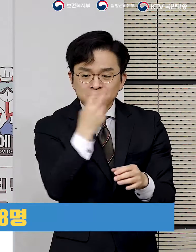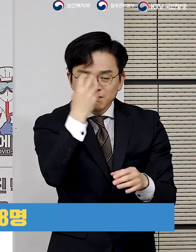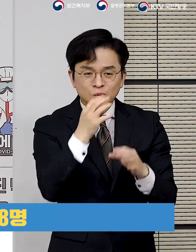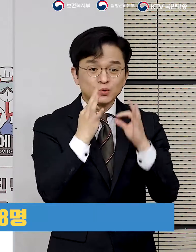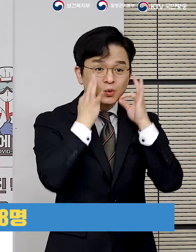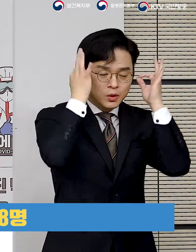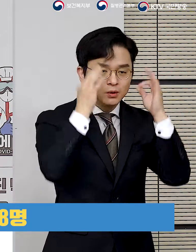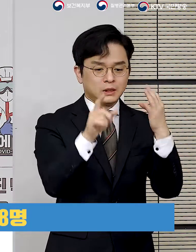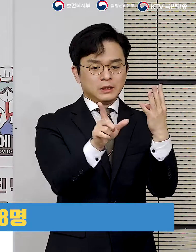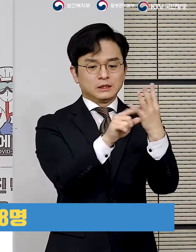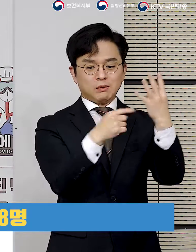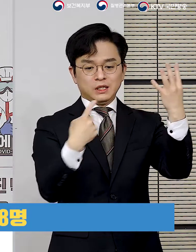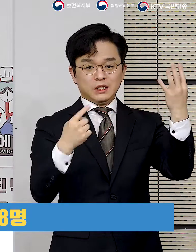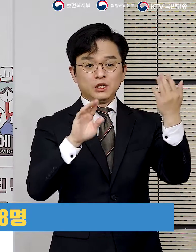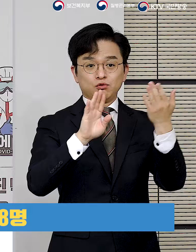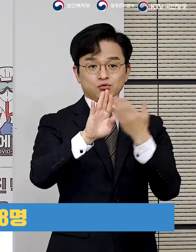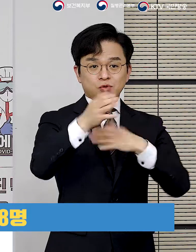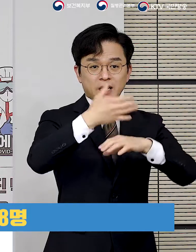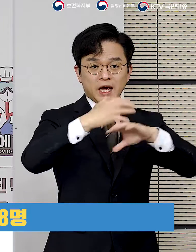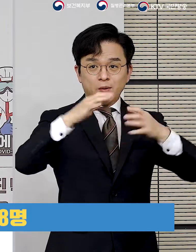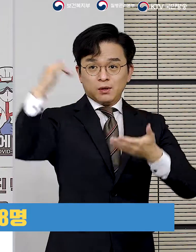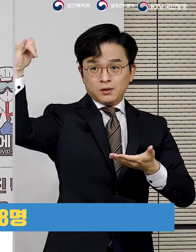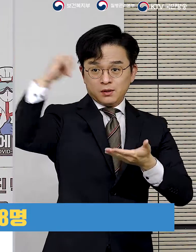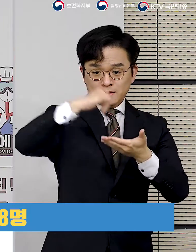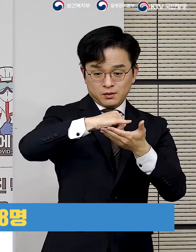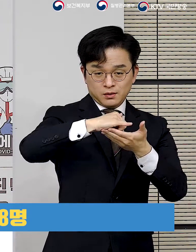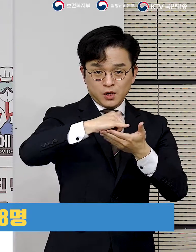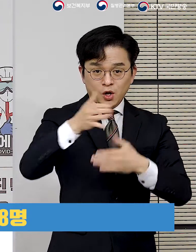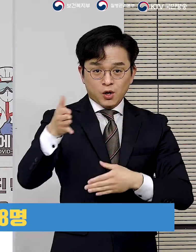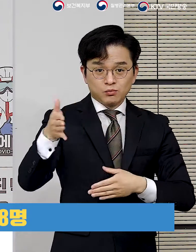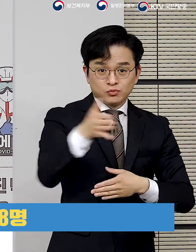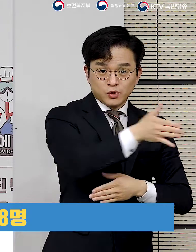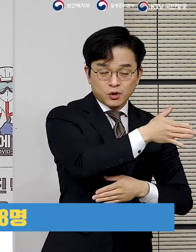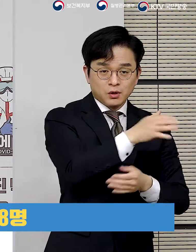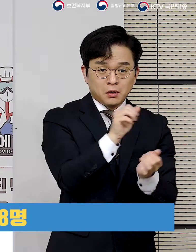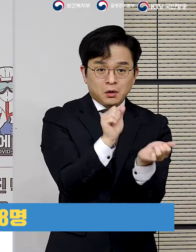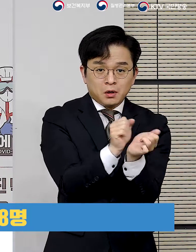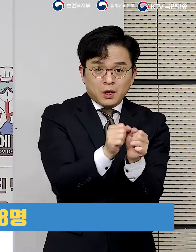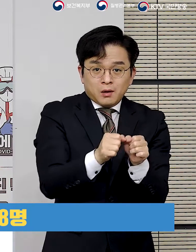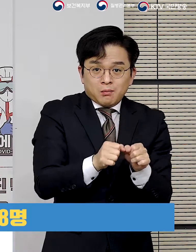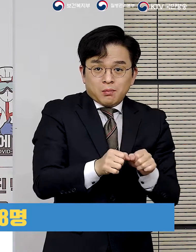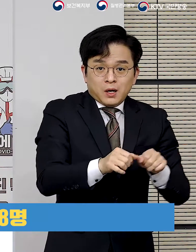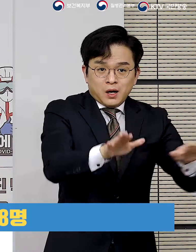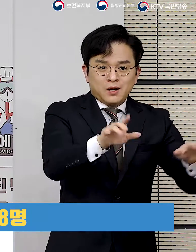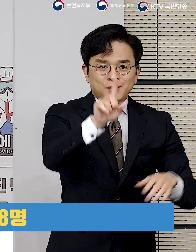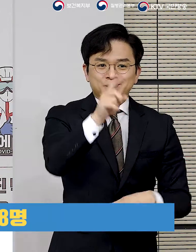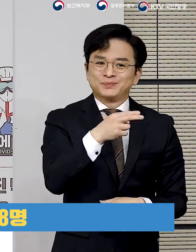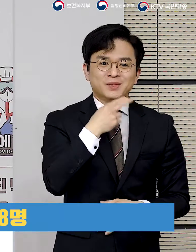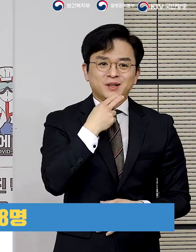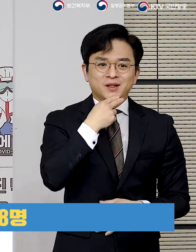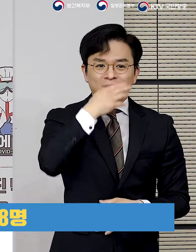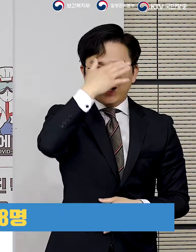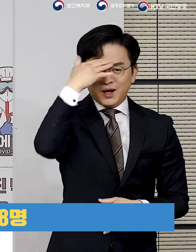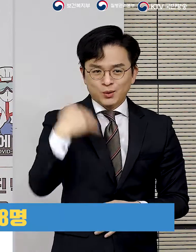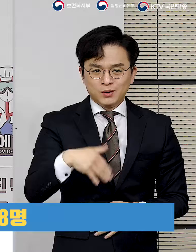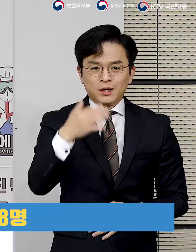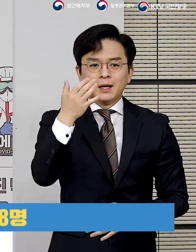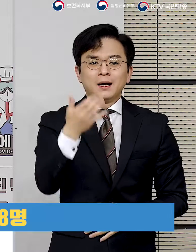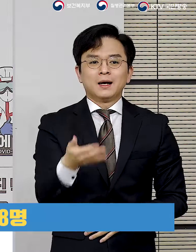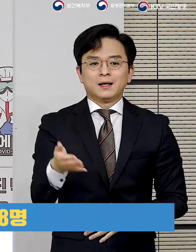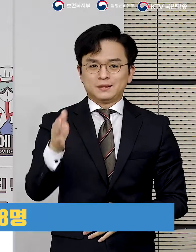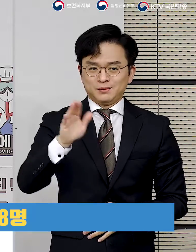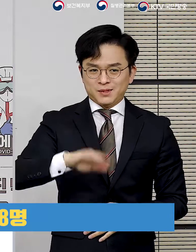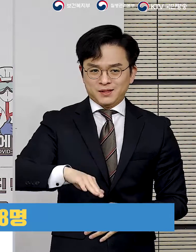많은 노력을 기울여서 4월 1일 이후에는 해외 입국자로 인한 지역사회 감염은 확산되고 있지